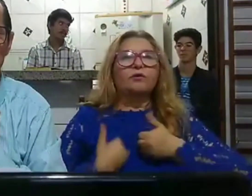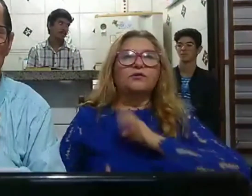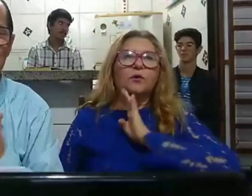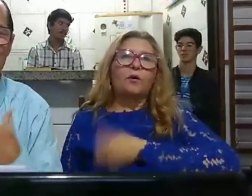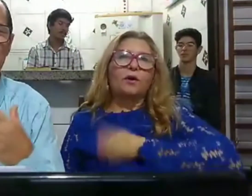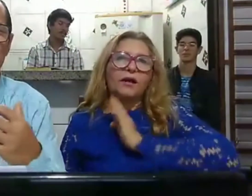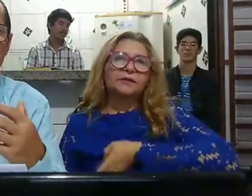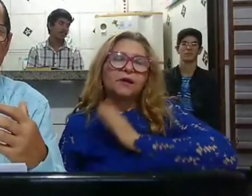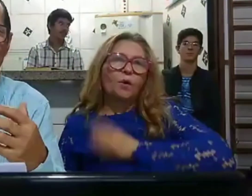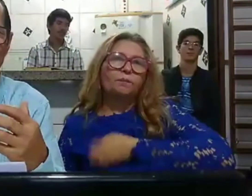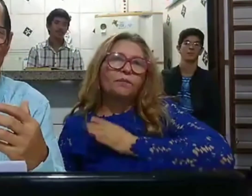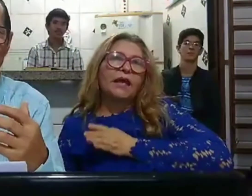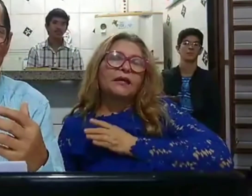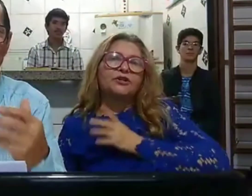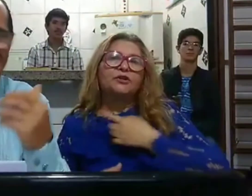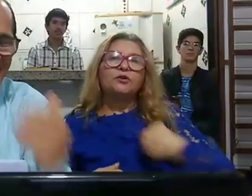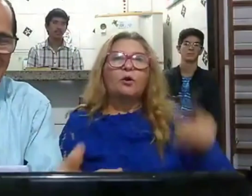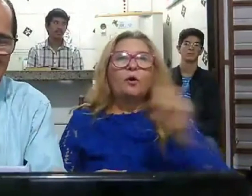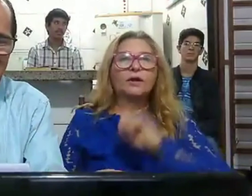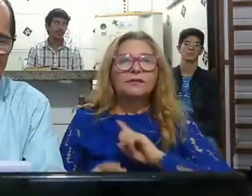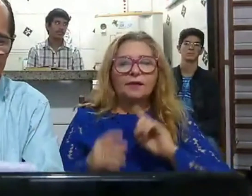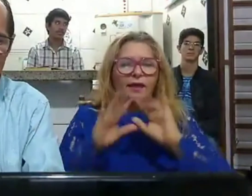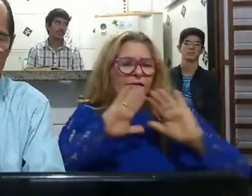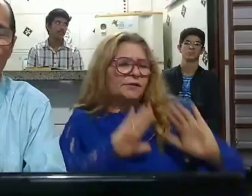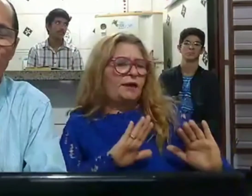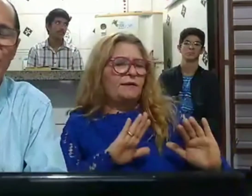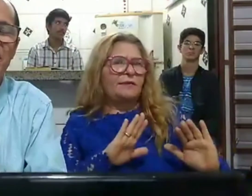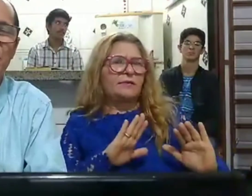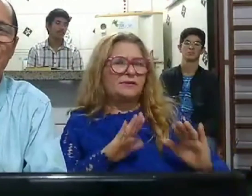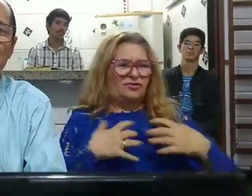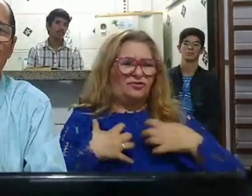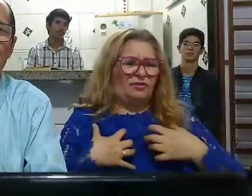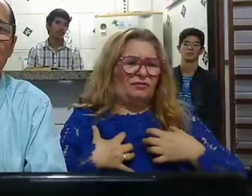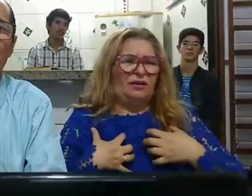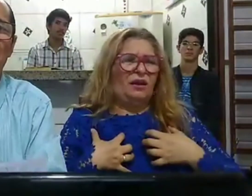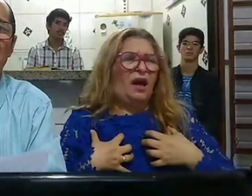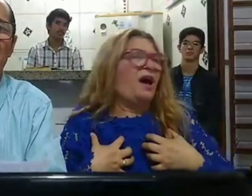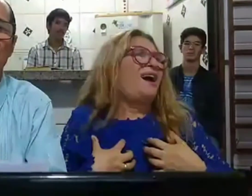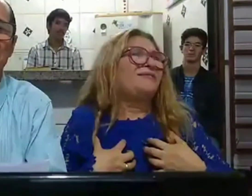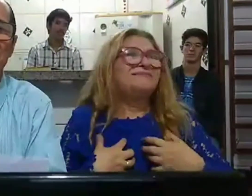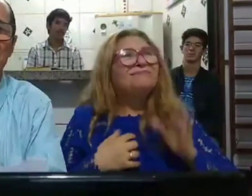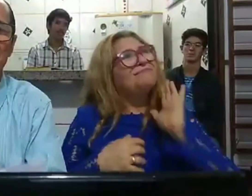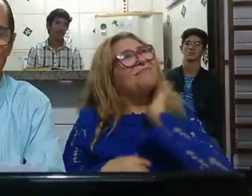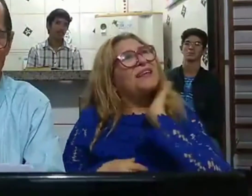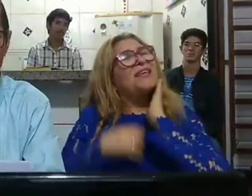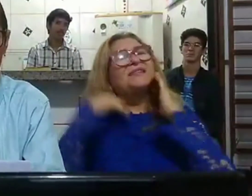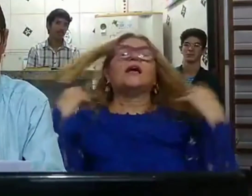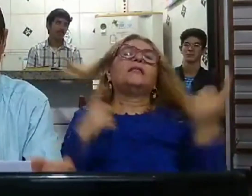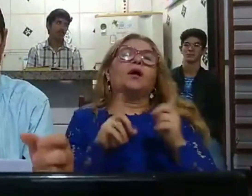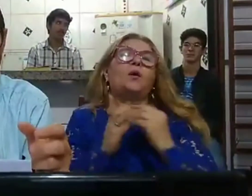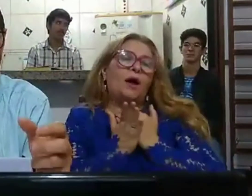de sairmos desta inércia, desse comodismo e começarmos